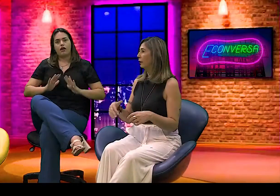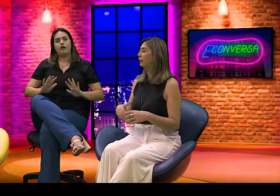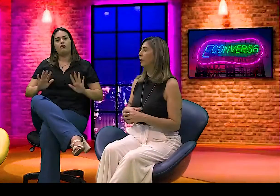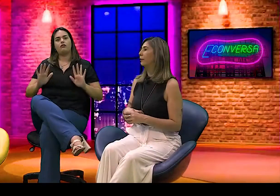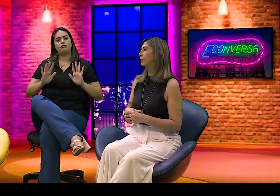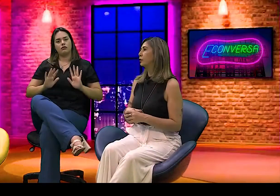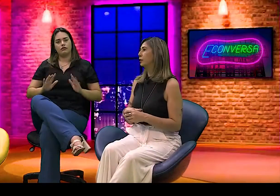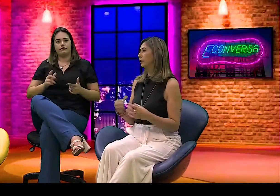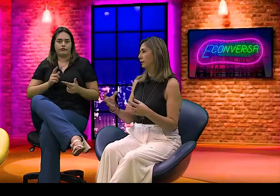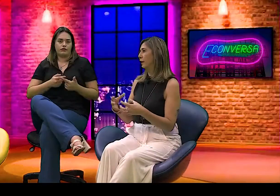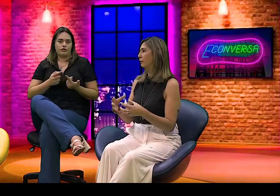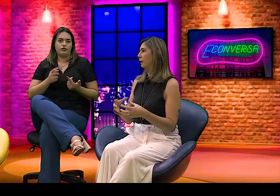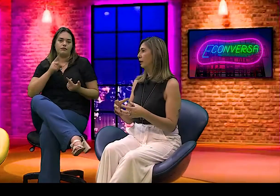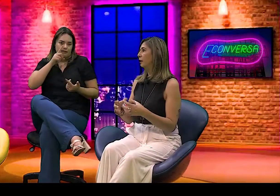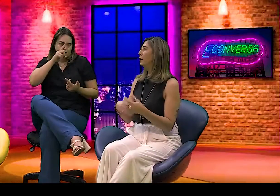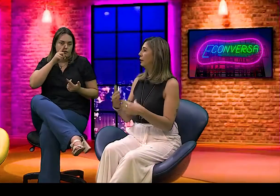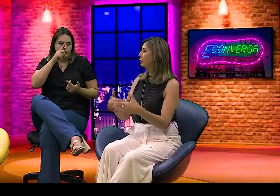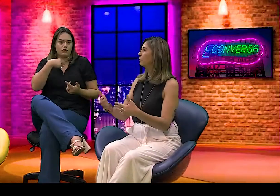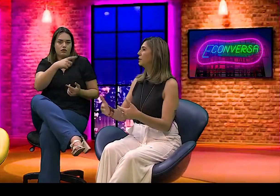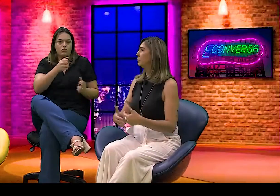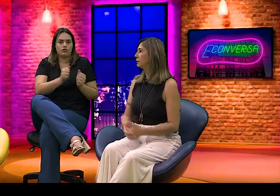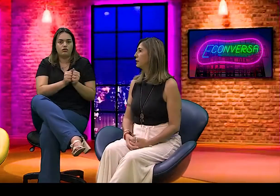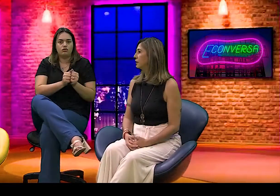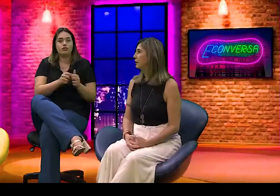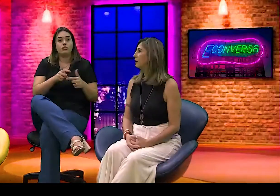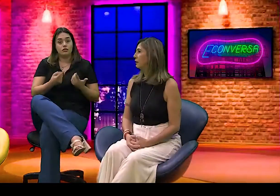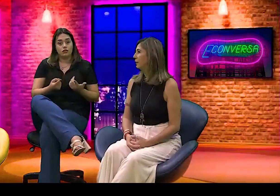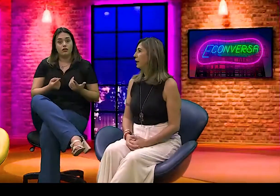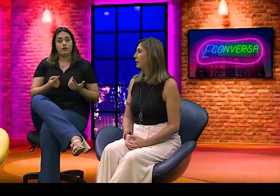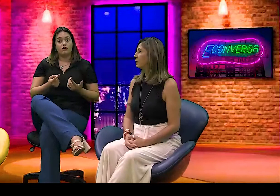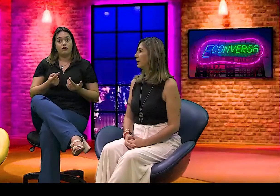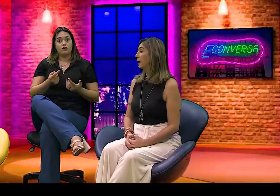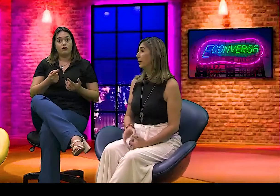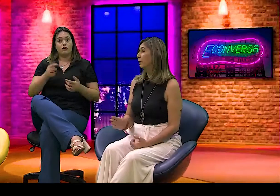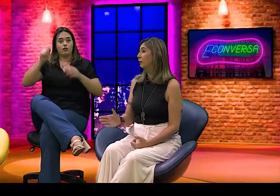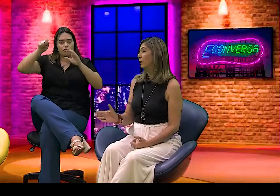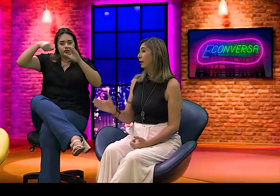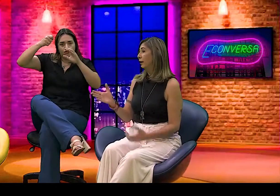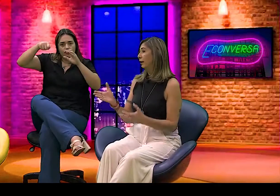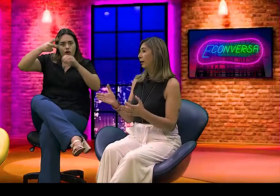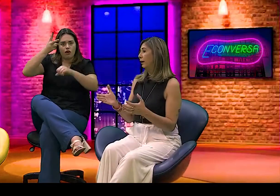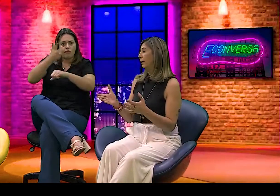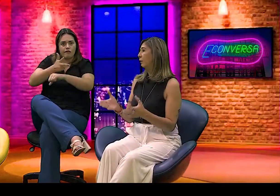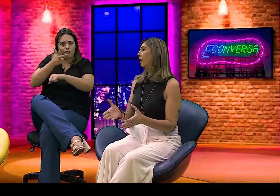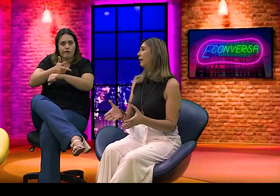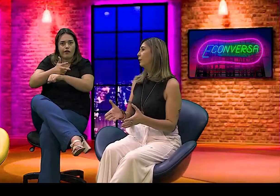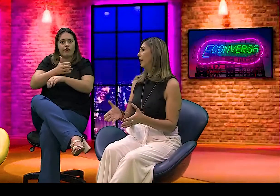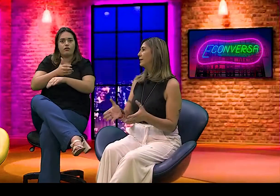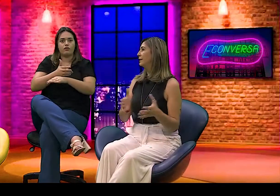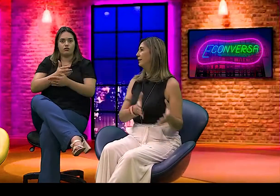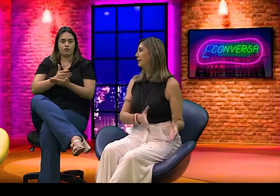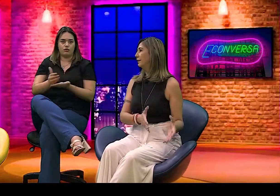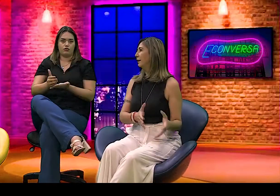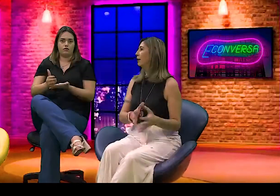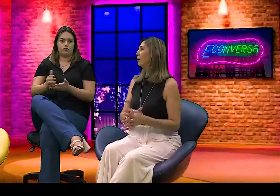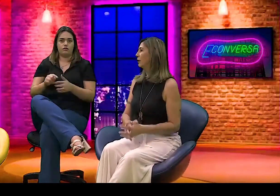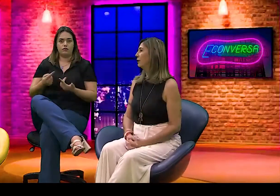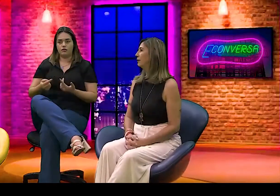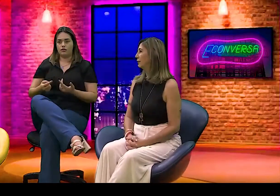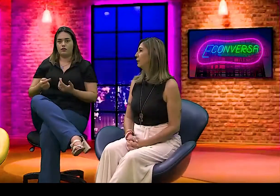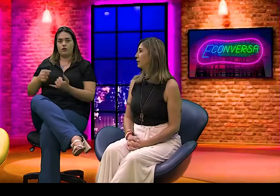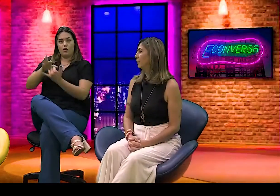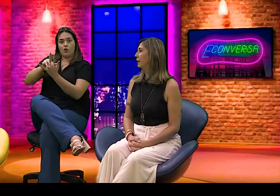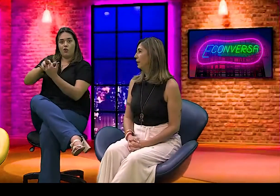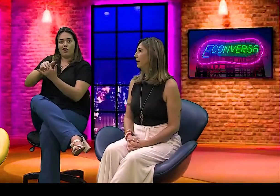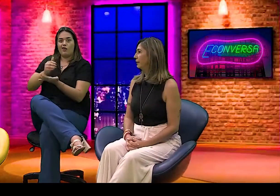tranquilo, né, para a gente se reunir, e aí nós começamos a fazer esse material. Então, o canal nasce